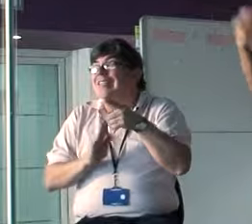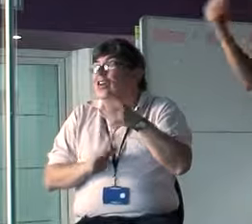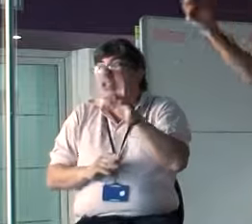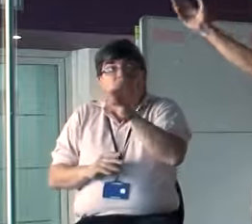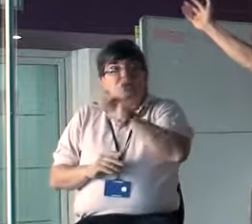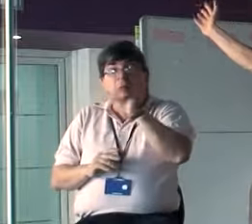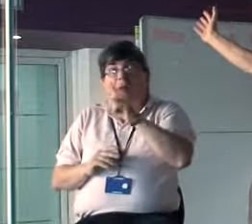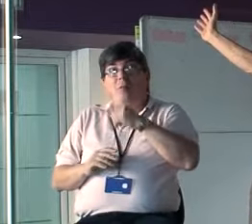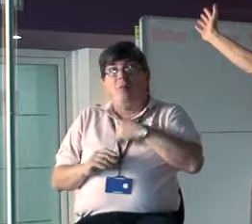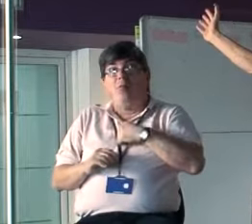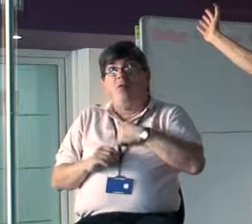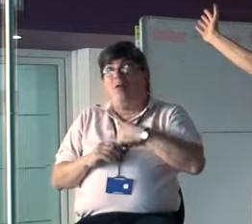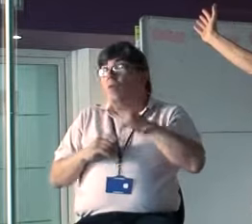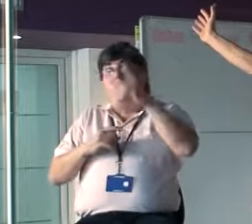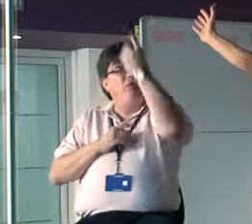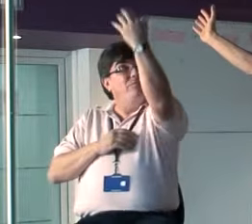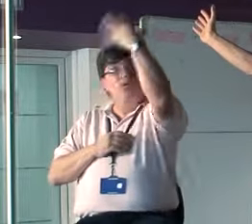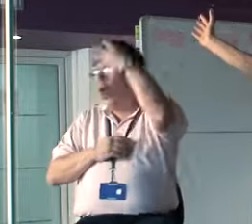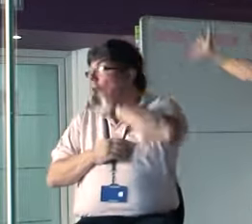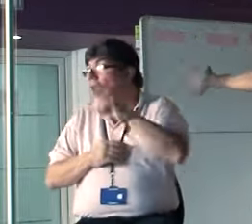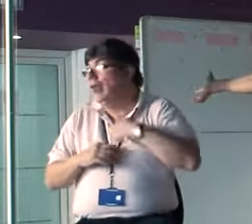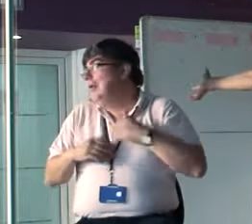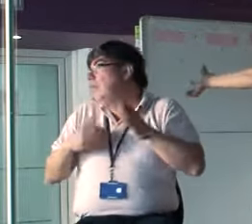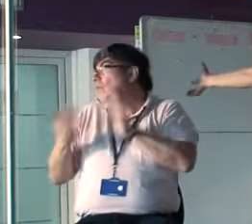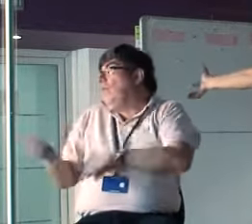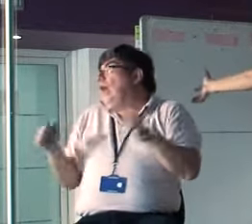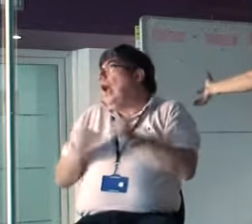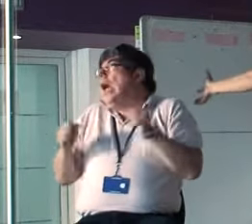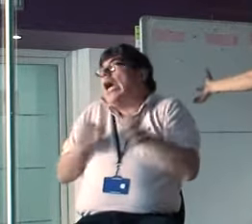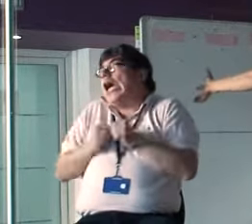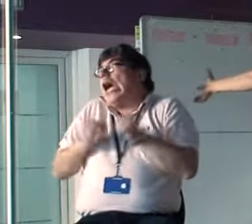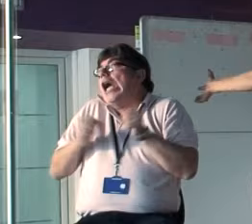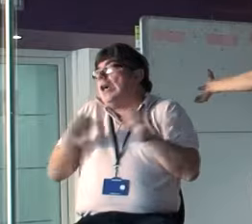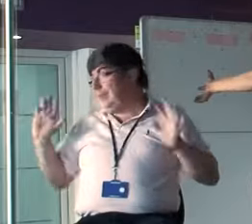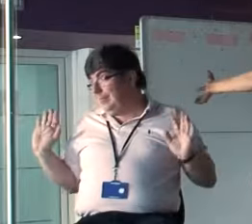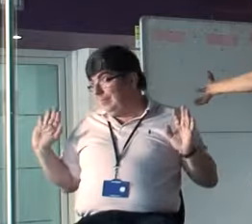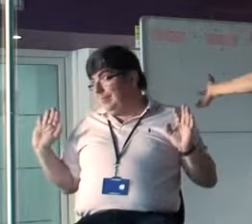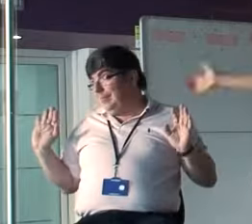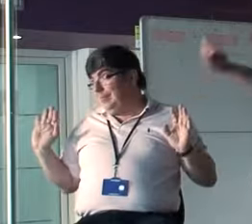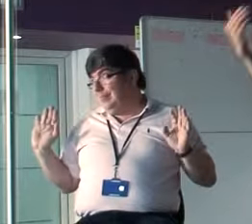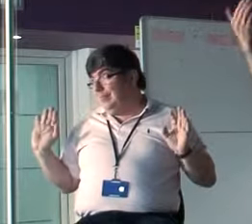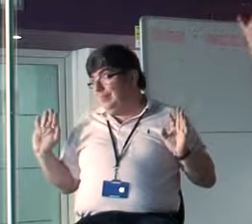no se ponía frente al sol, se moría de frío.